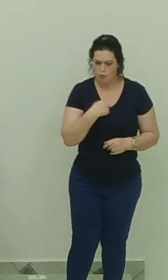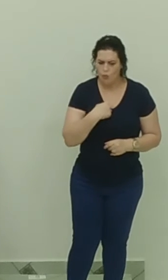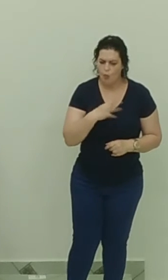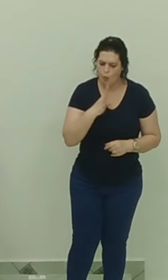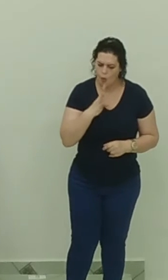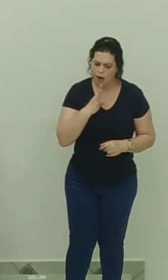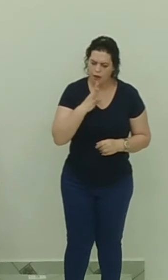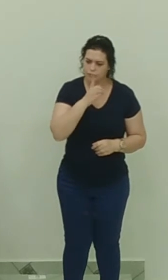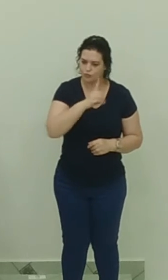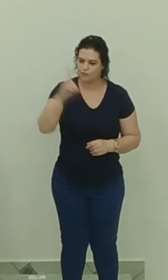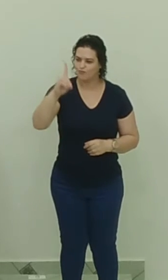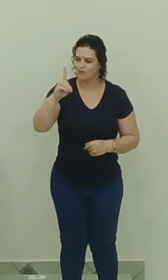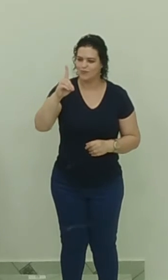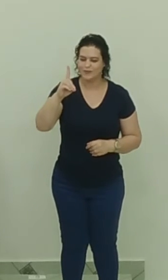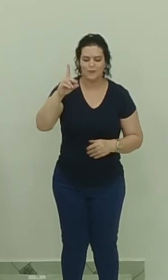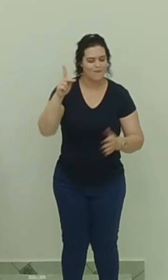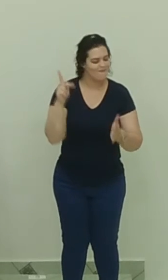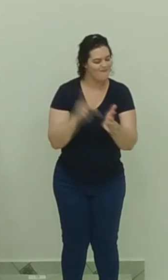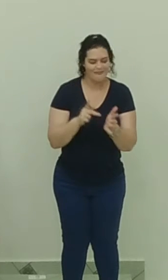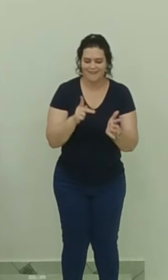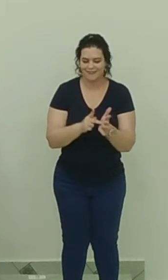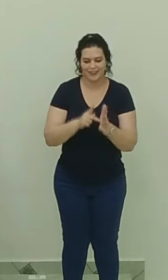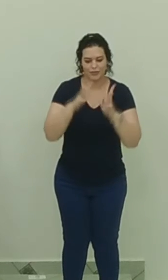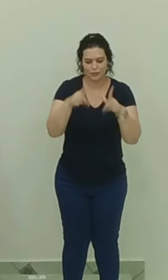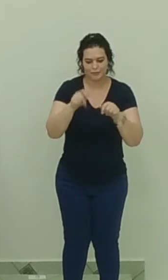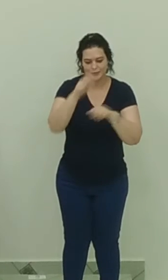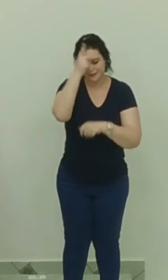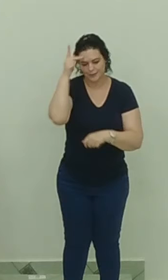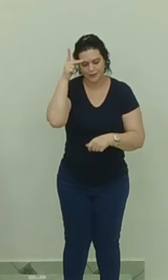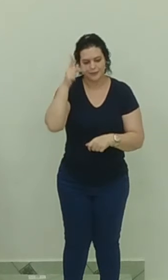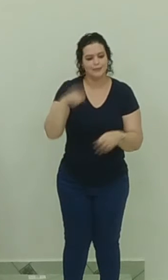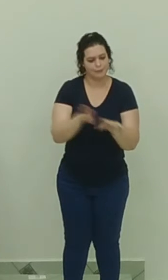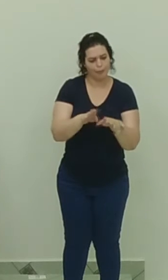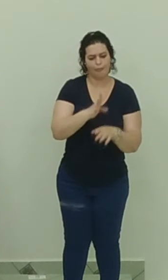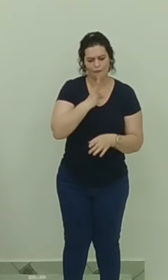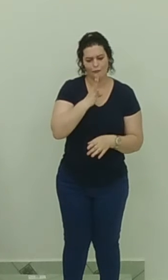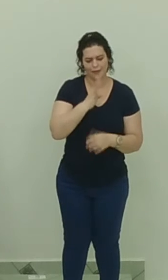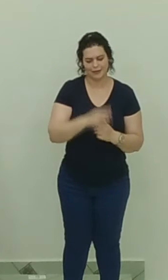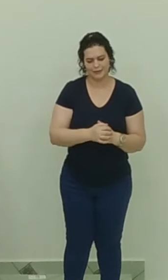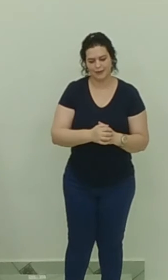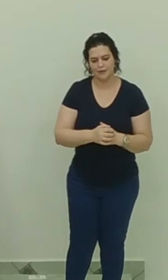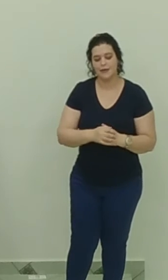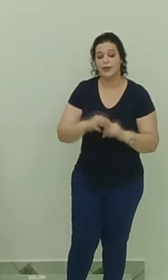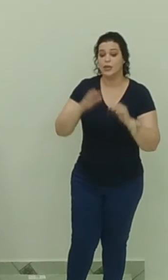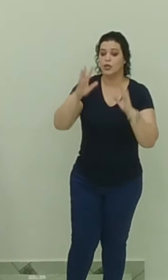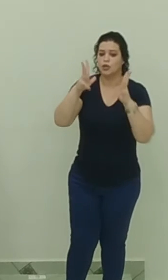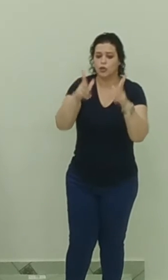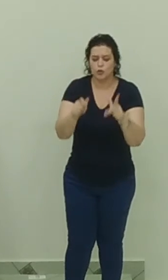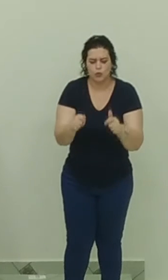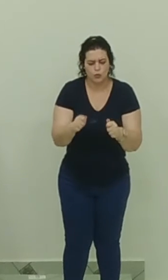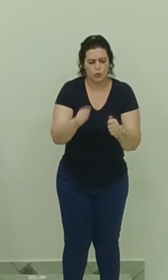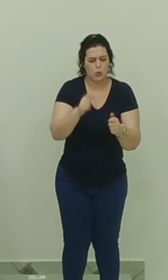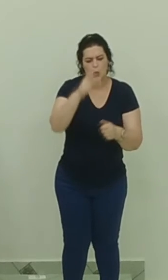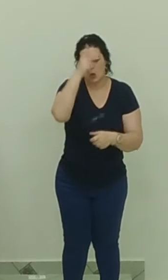vós, e que todo lançará diante de vós os cananeus, os heteus, os